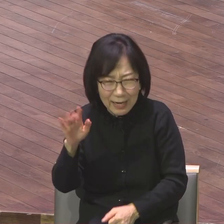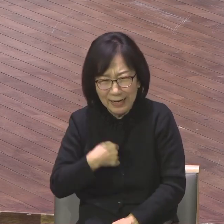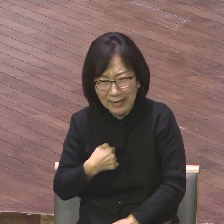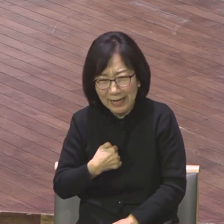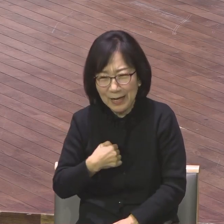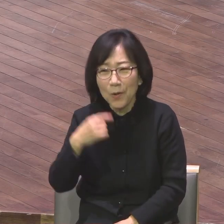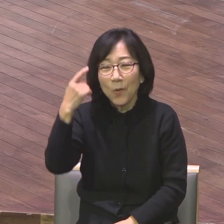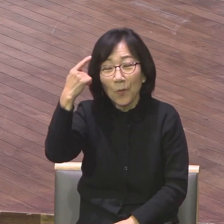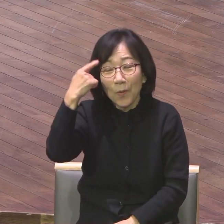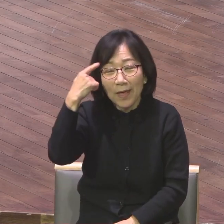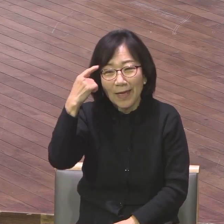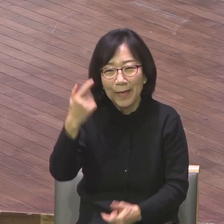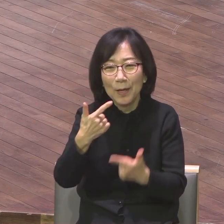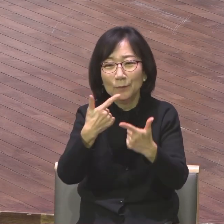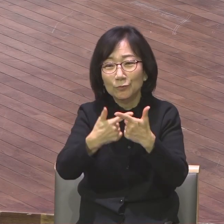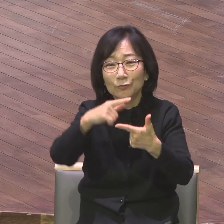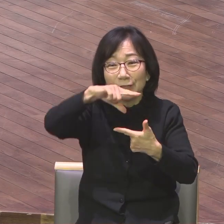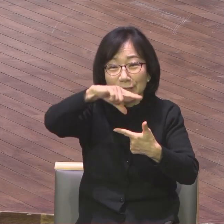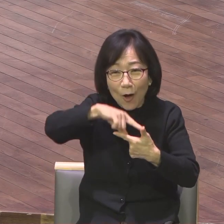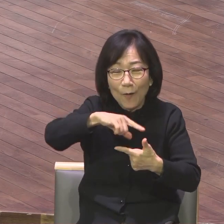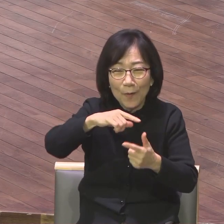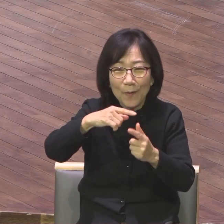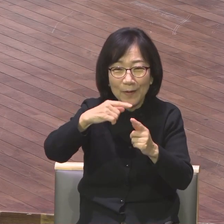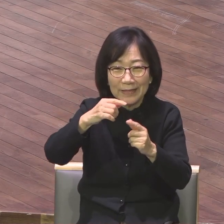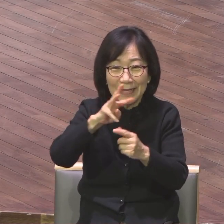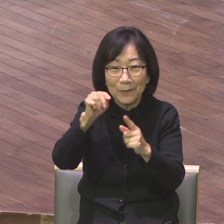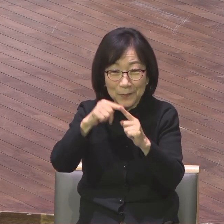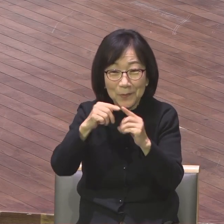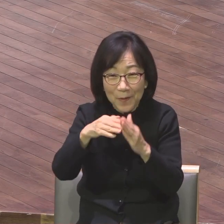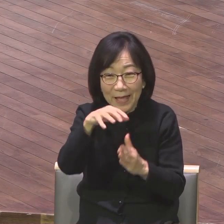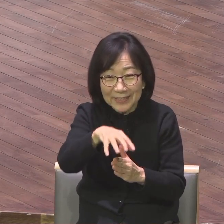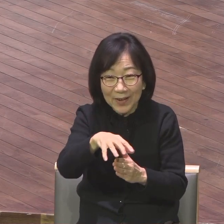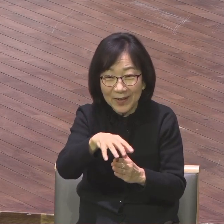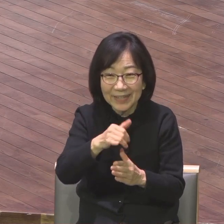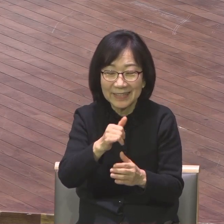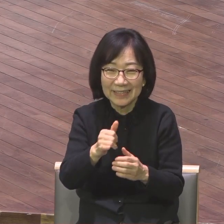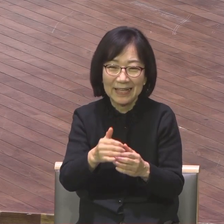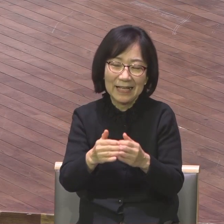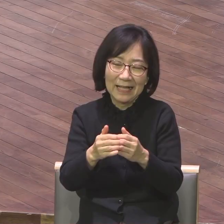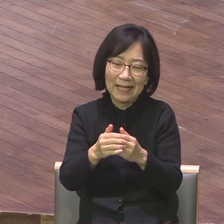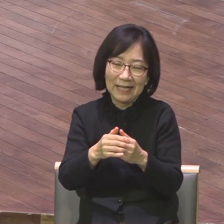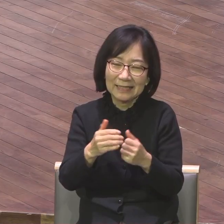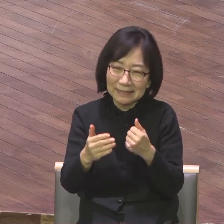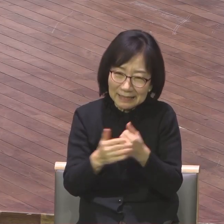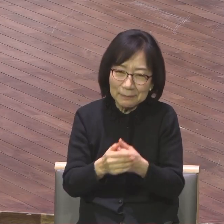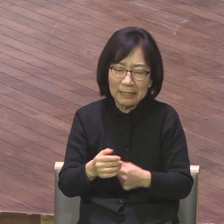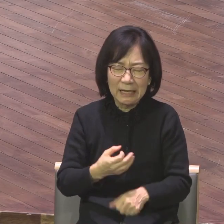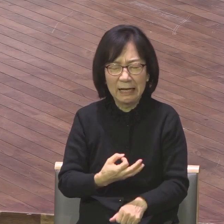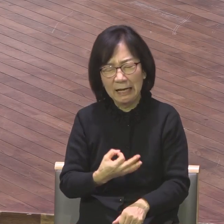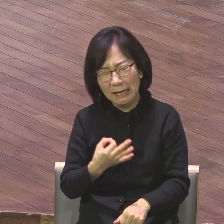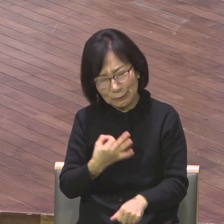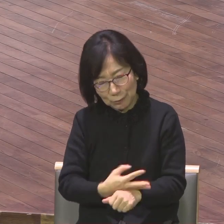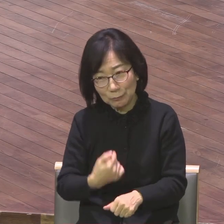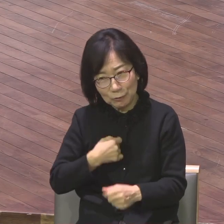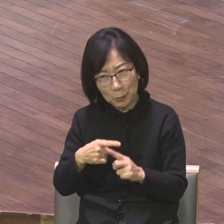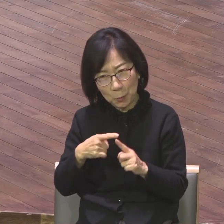하니까, 우리 지교에서 하니까, 그 경남노회를 재직회를 하니까 할 수 없이.